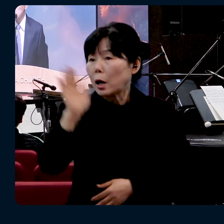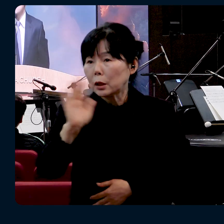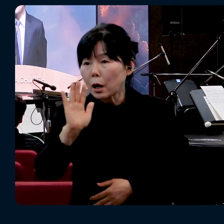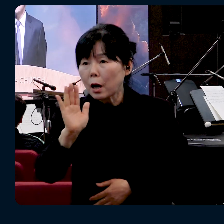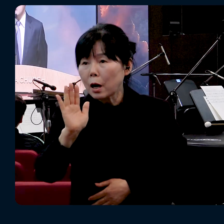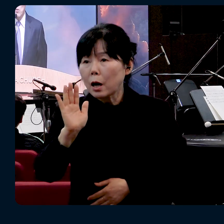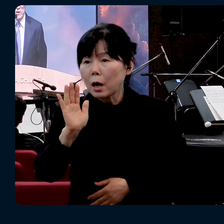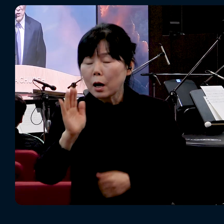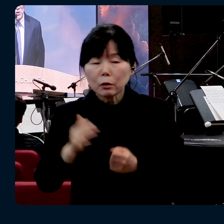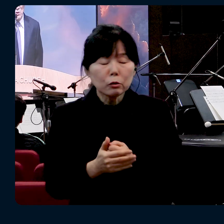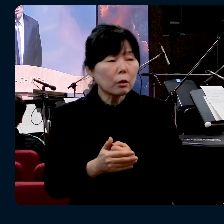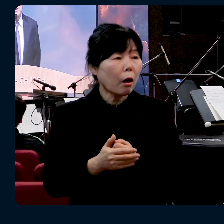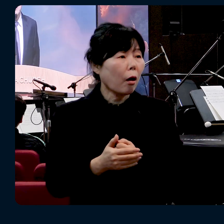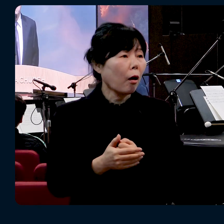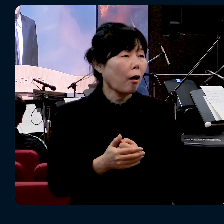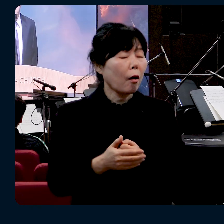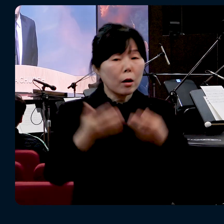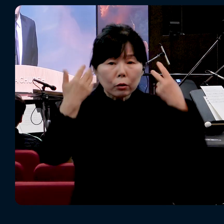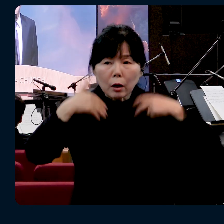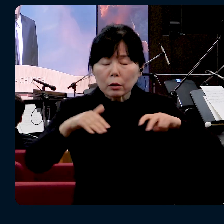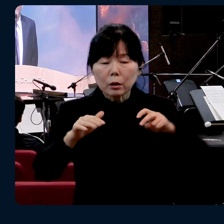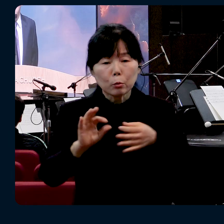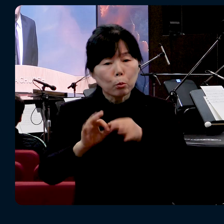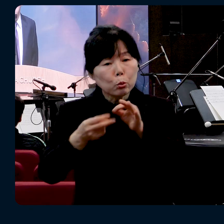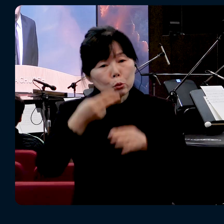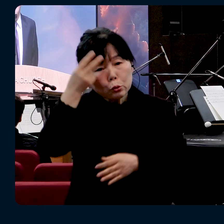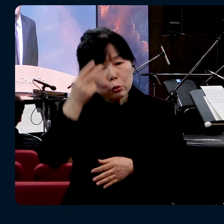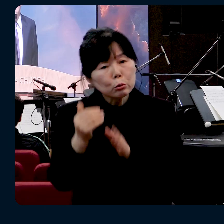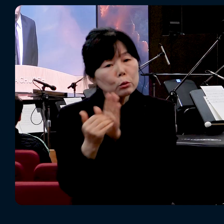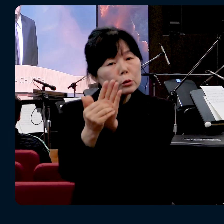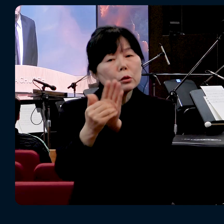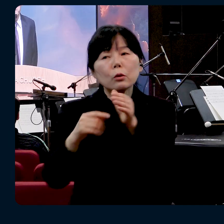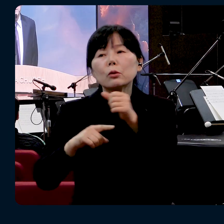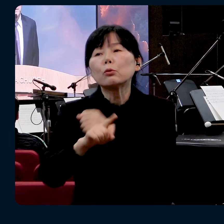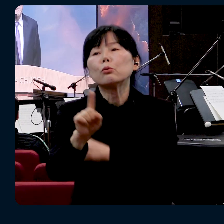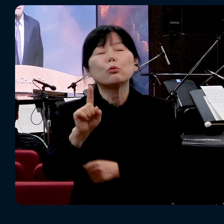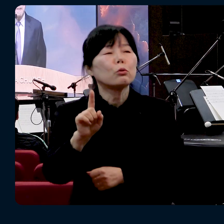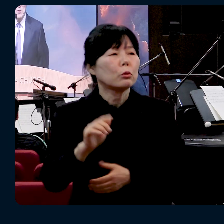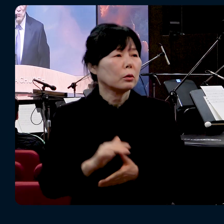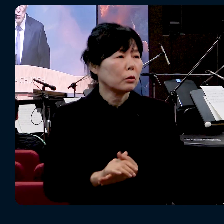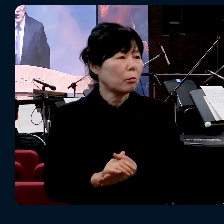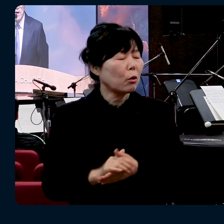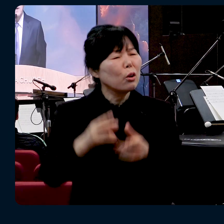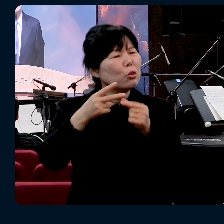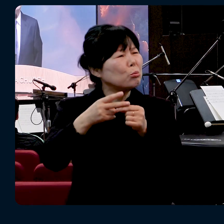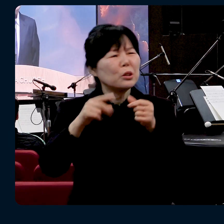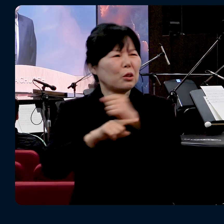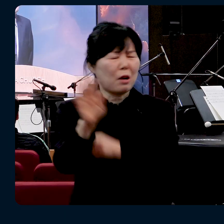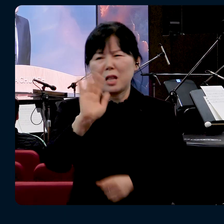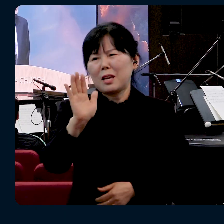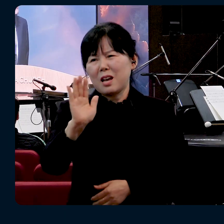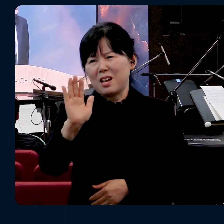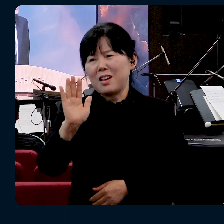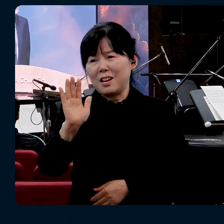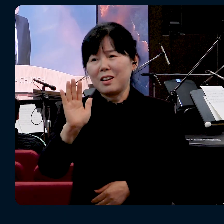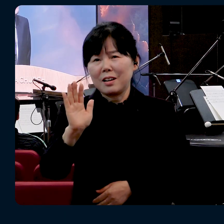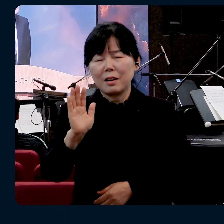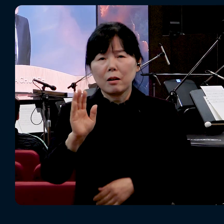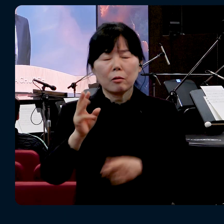그런데 포도주까지 거부한 것은요, 그런 뜻이 아니란 이야기죠. 그럼 뭐냐?